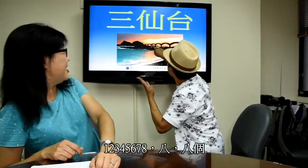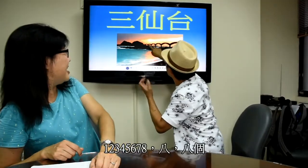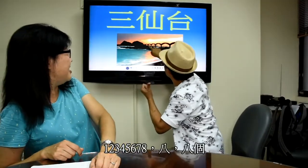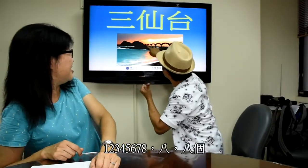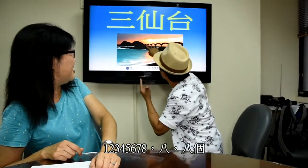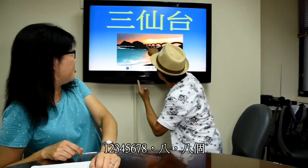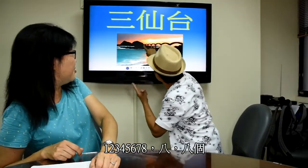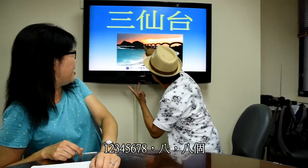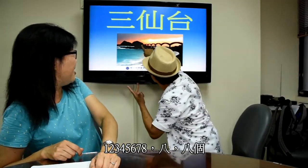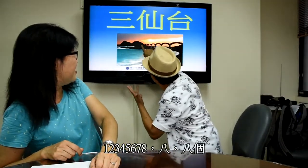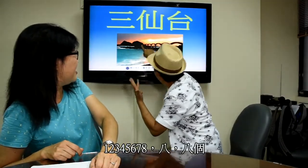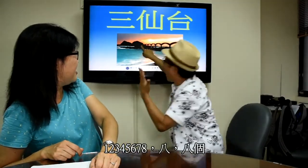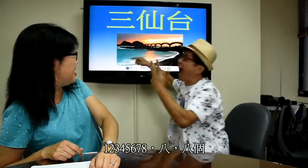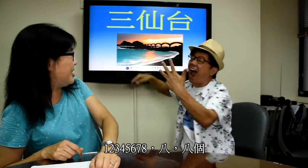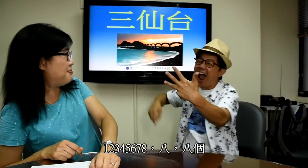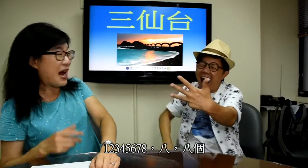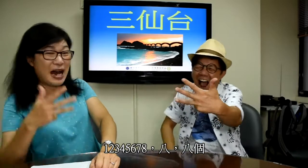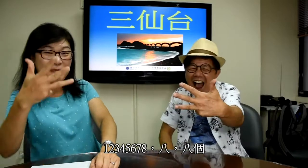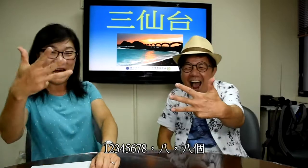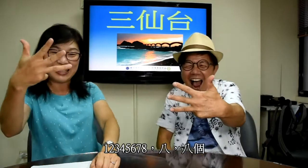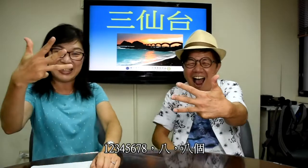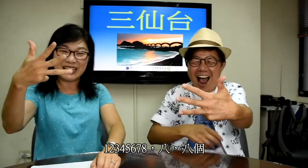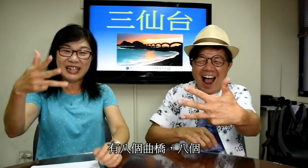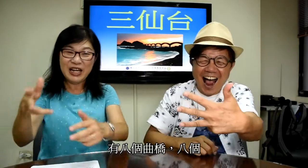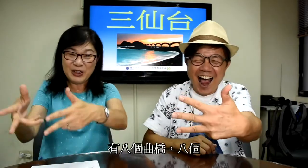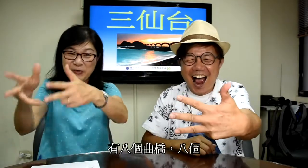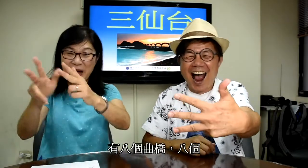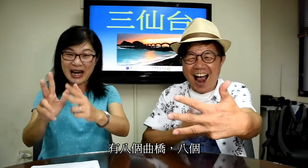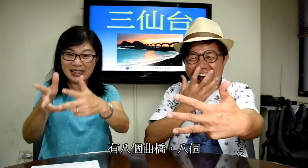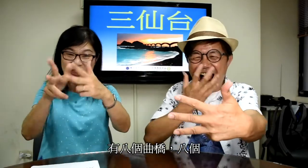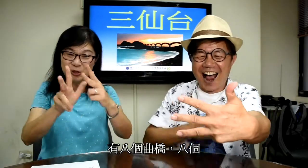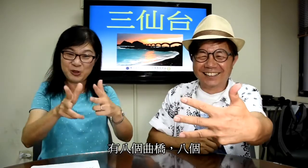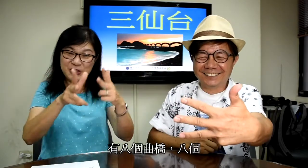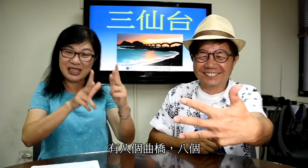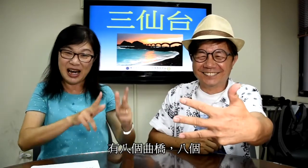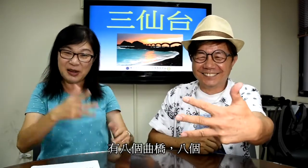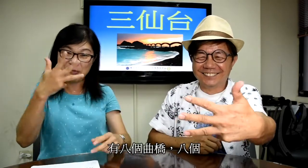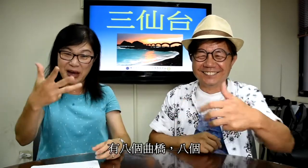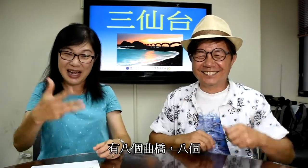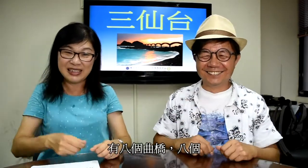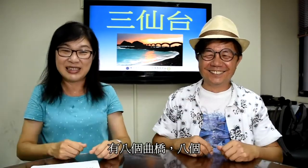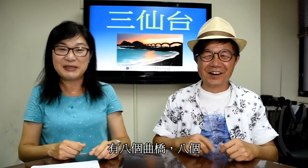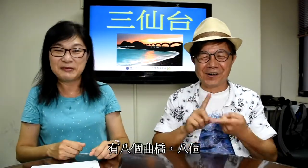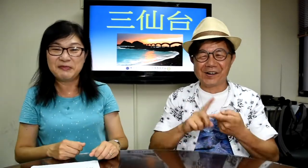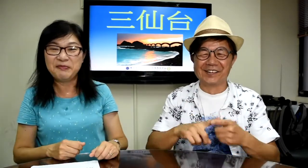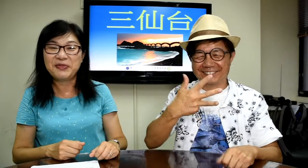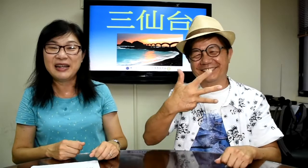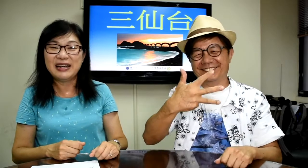三四五六七八，八个，有八个曲桥，八个，